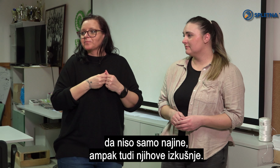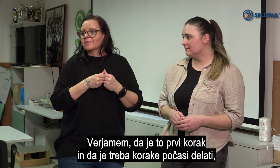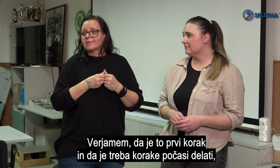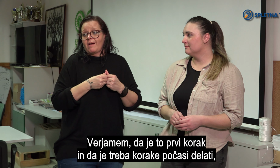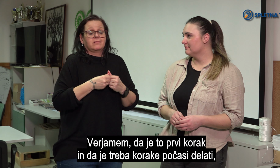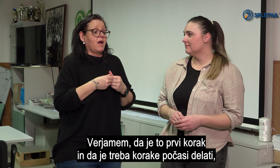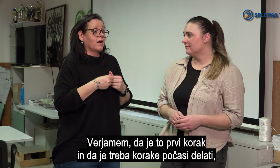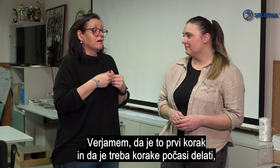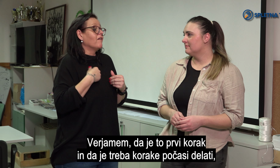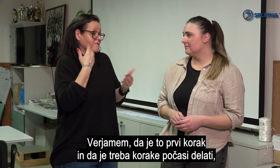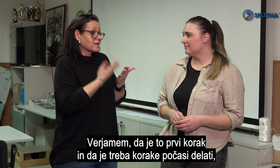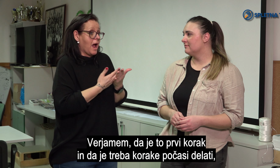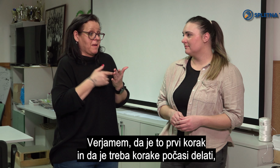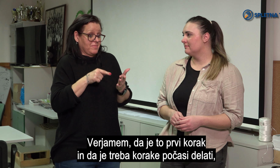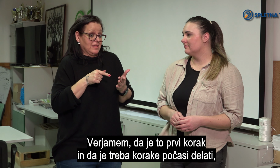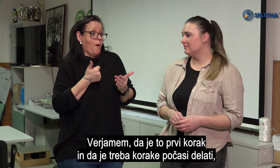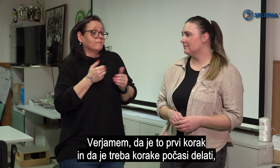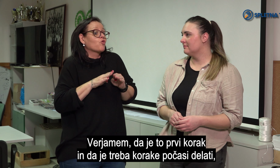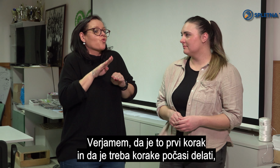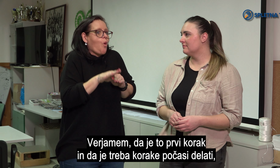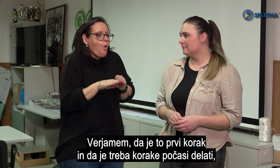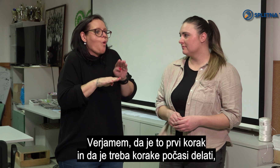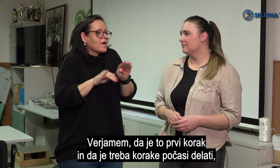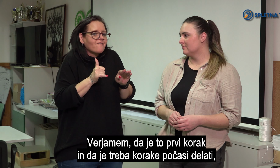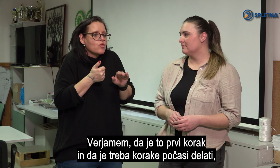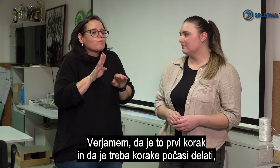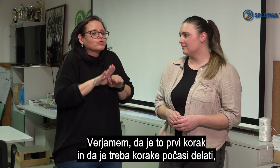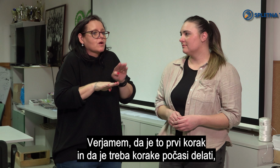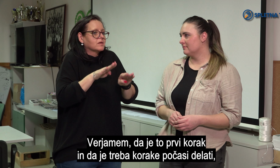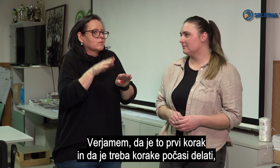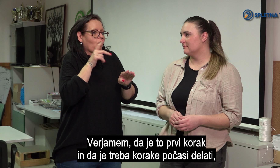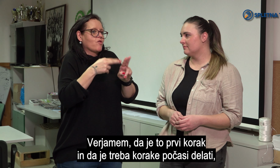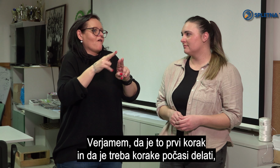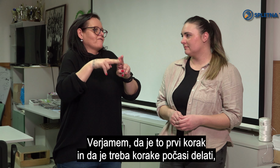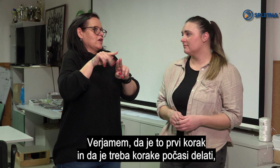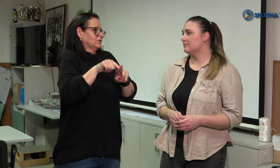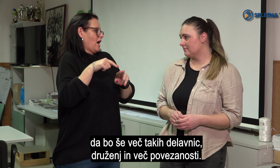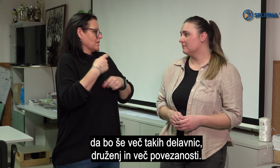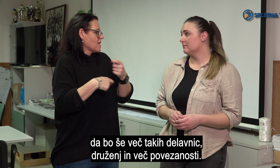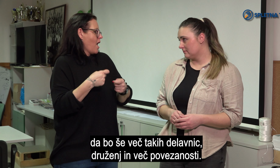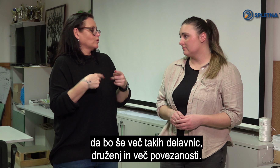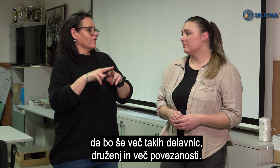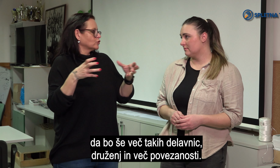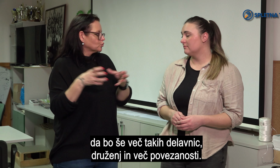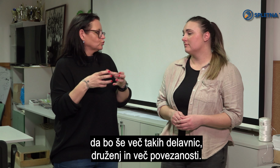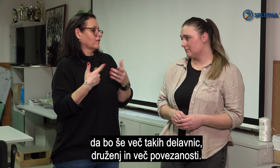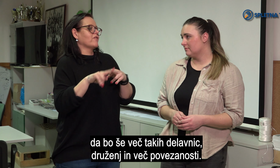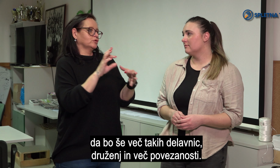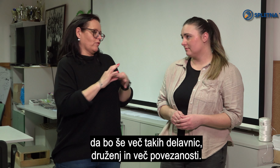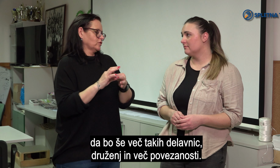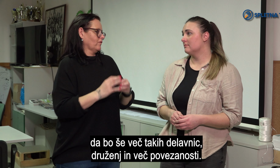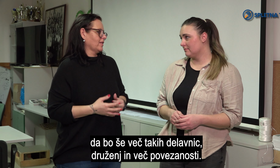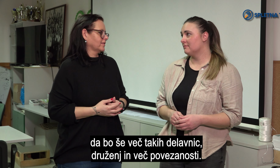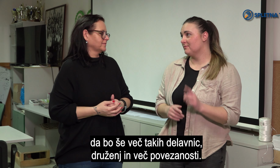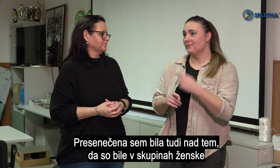Verjamem, da je to prvi korak in da je treba korake delati počasi, da bo še več takih delavnic, druženj in več povezanosti. Presenečena